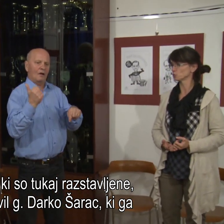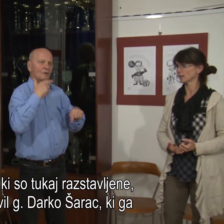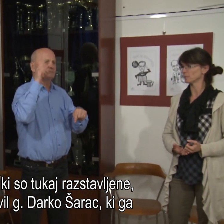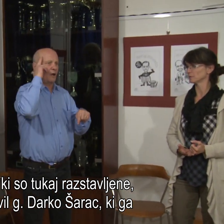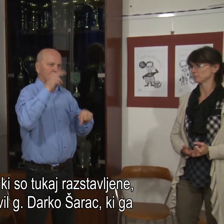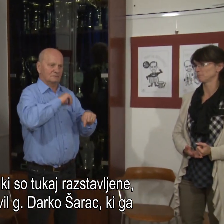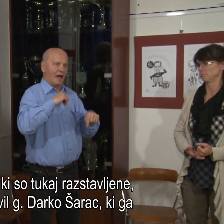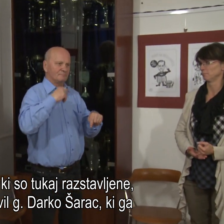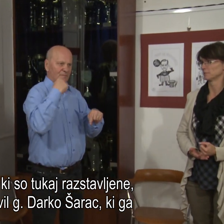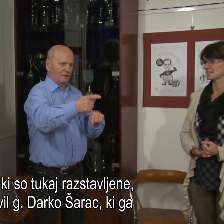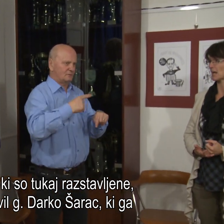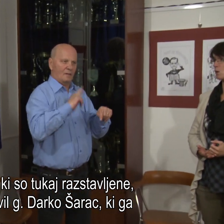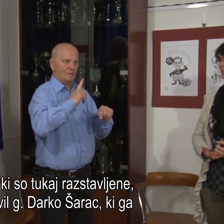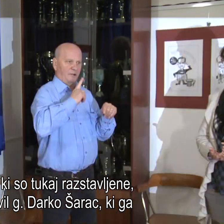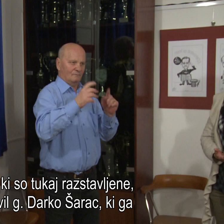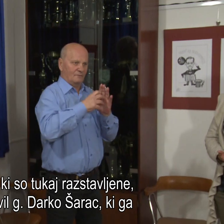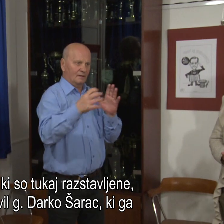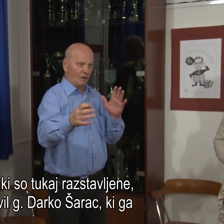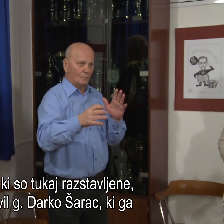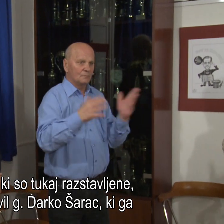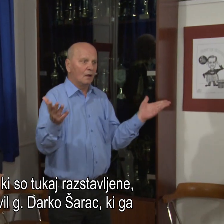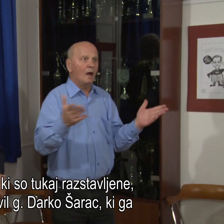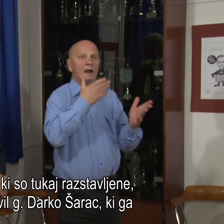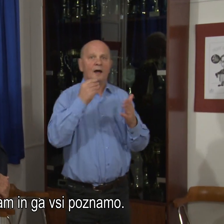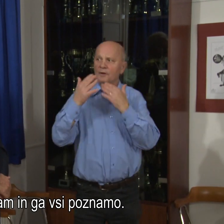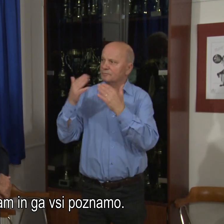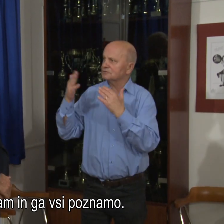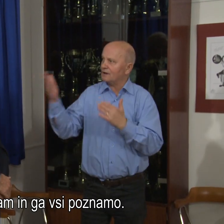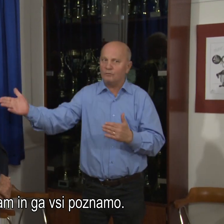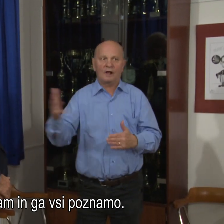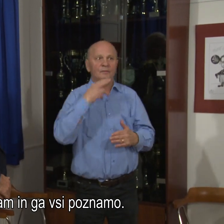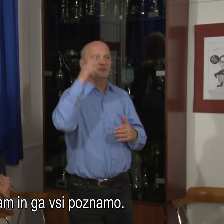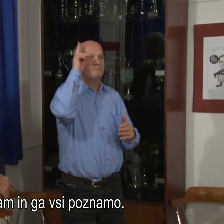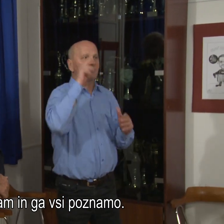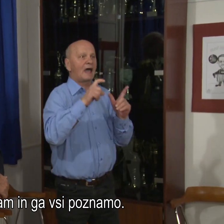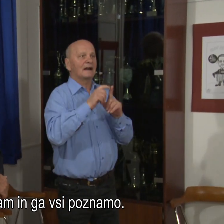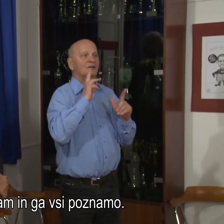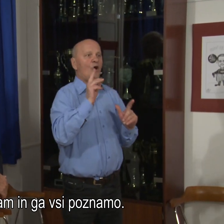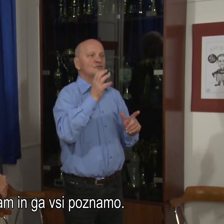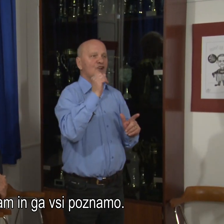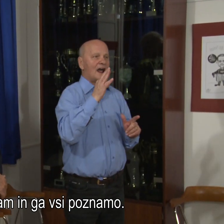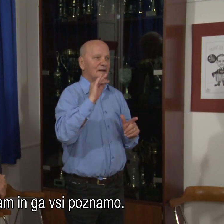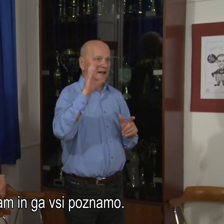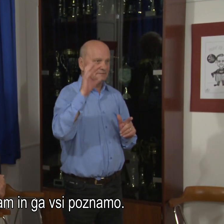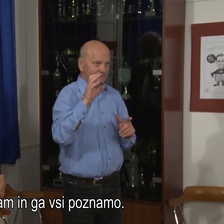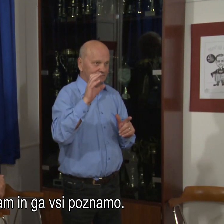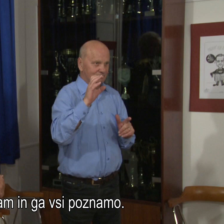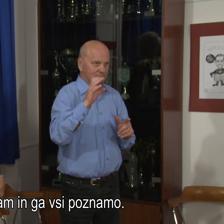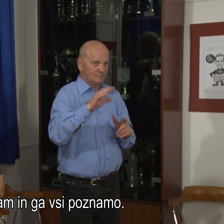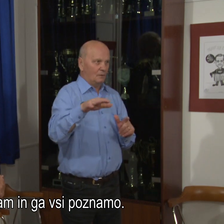tukaj razstavljenih, bo predstavil gospod, ki razstavlja sam. Pozdravljam lepo gospoda